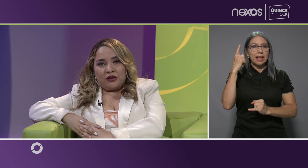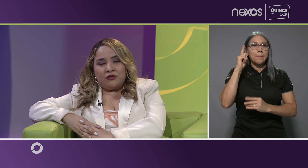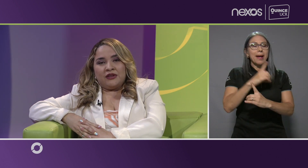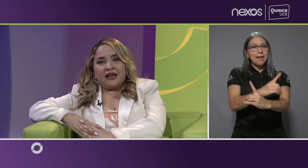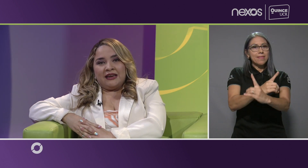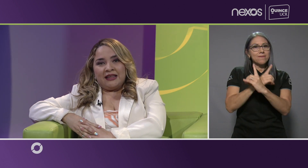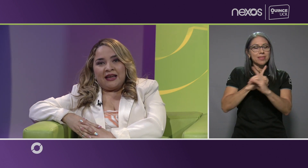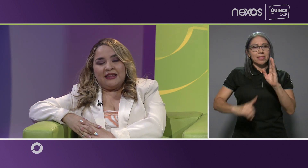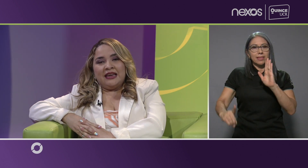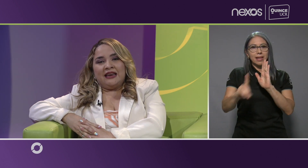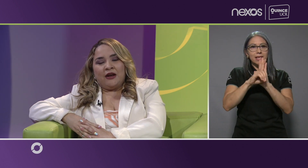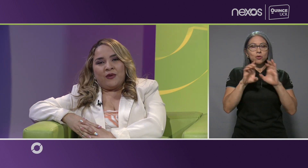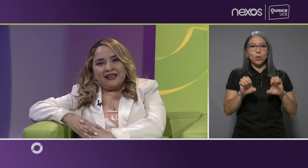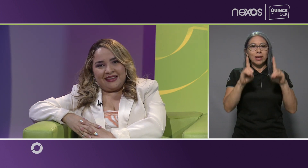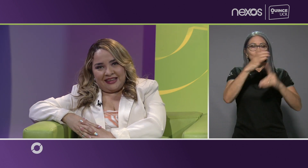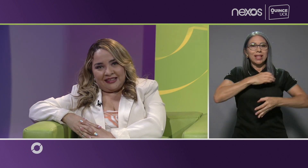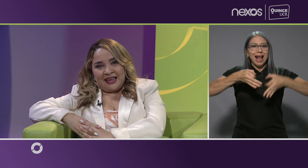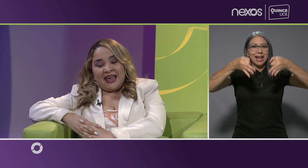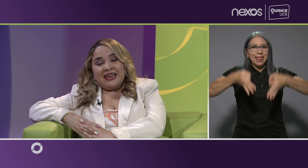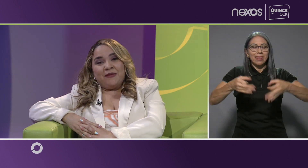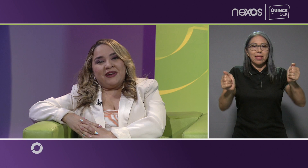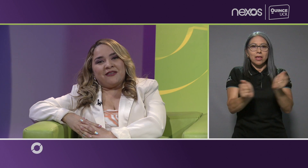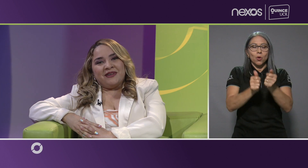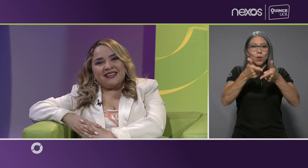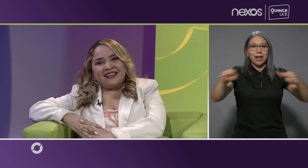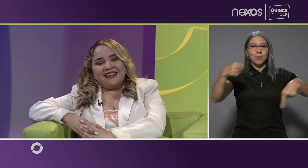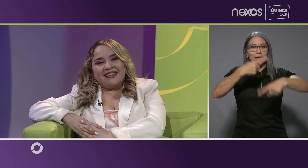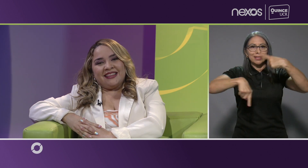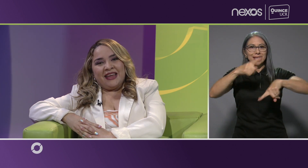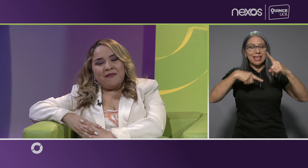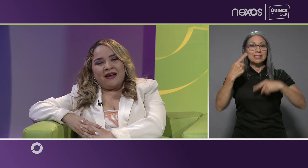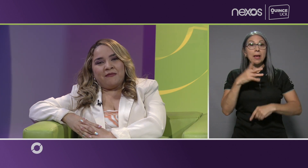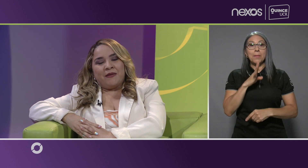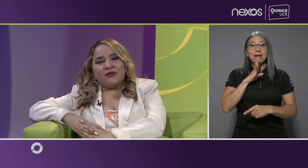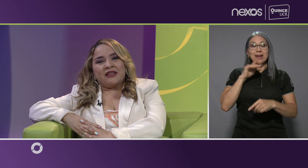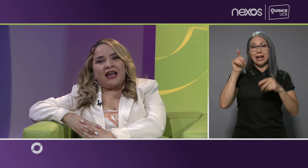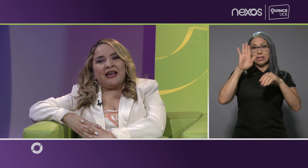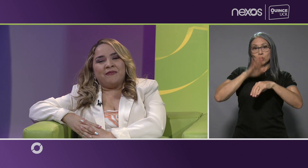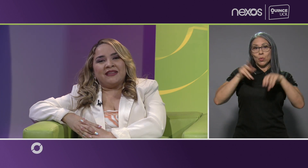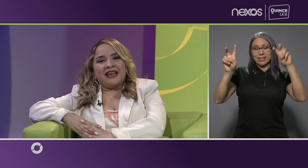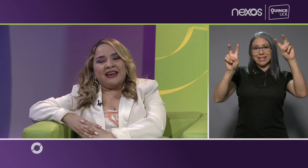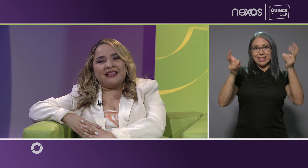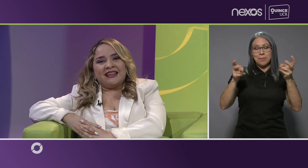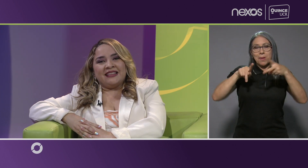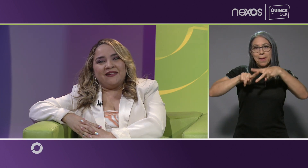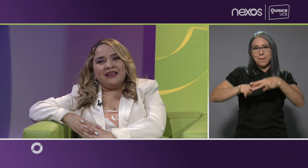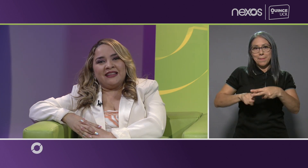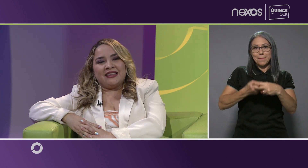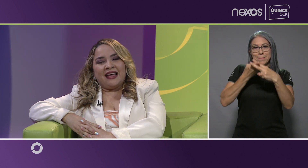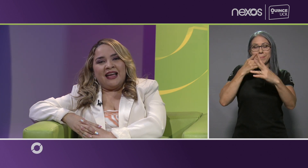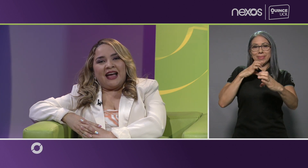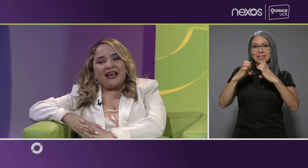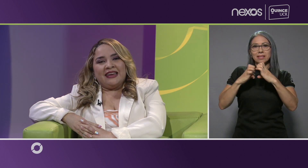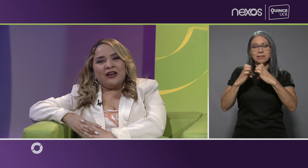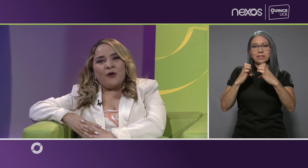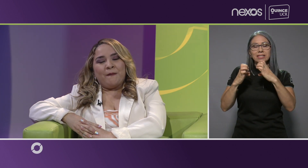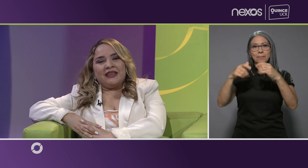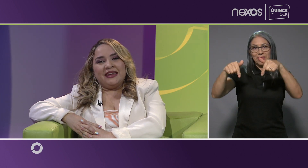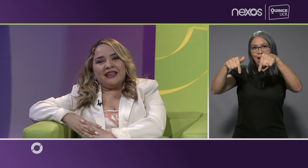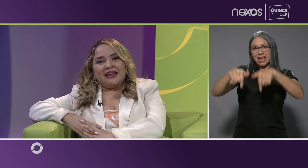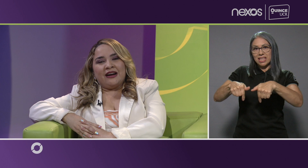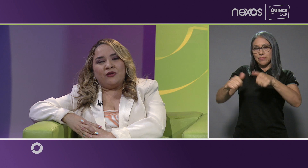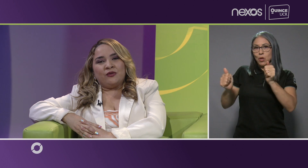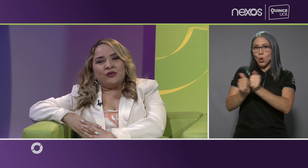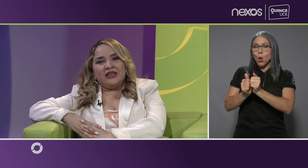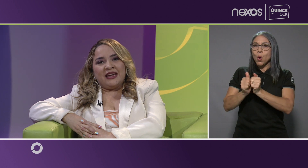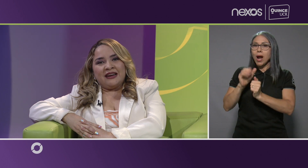una educación de calidad y en lengua de señas. Y para conversar de este tema vamos a empezar esta entrevista aquí en